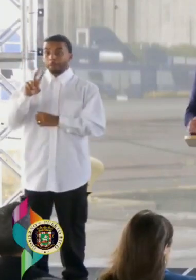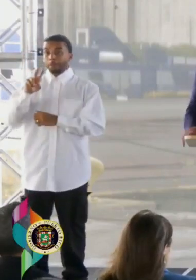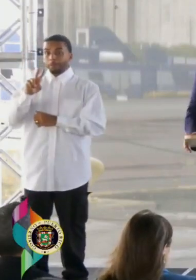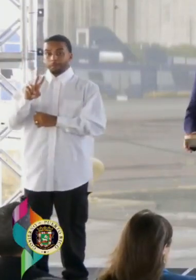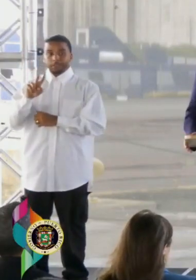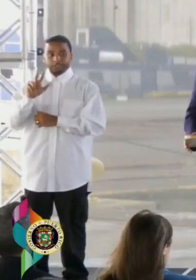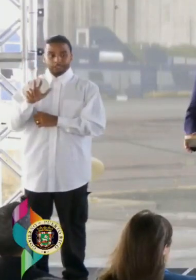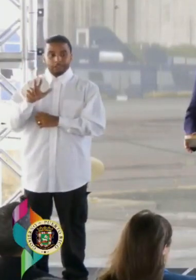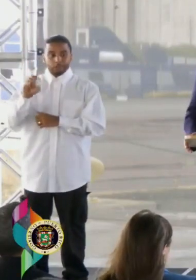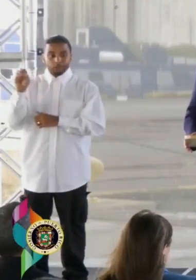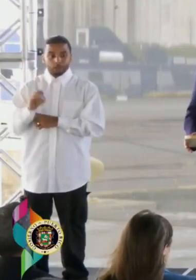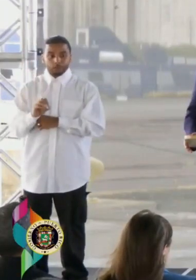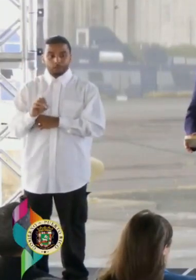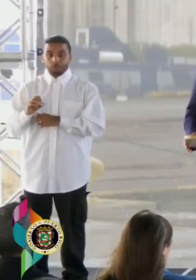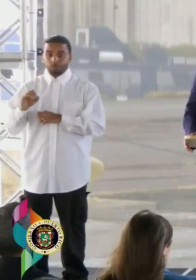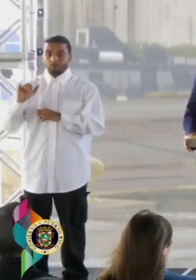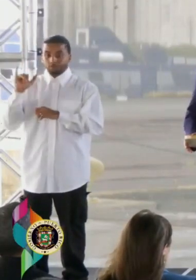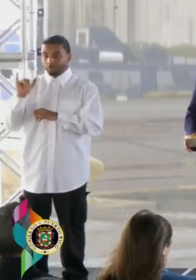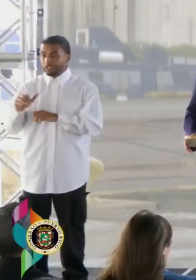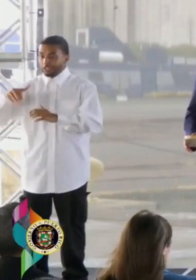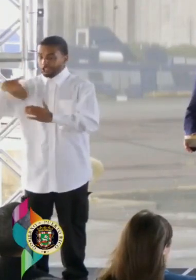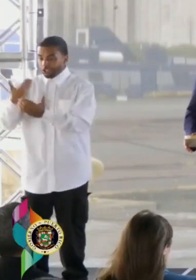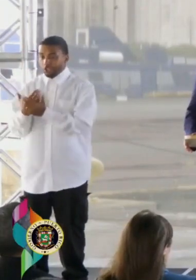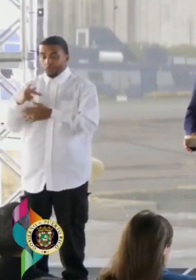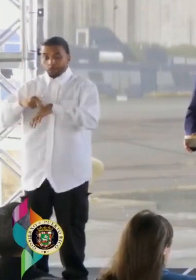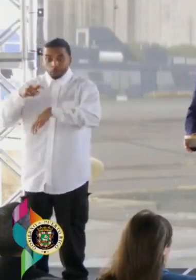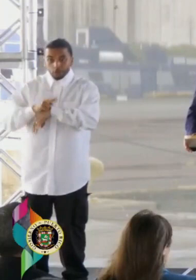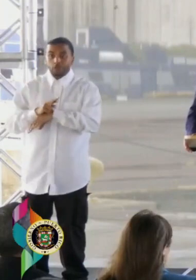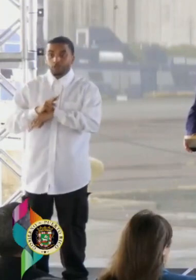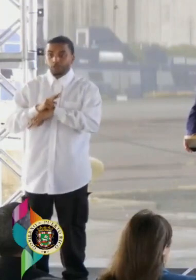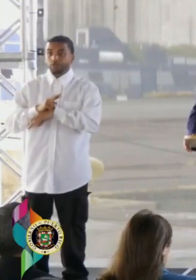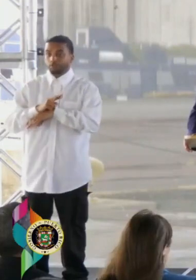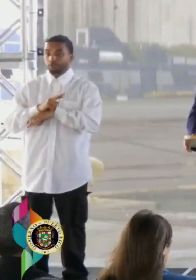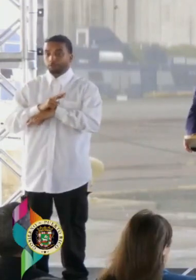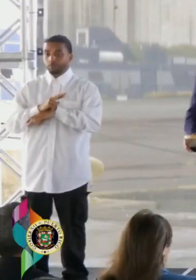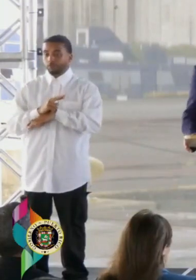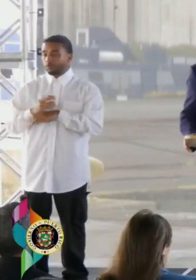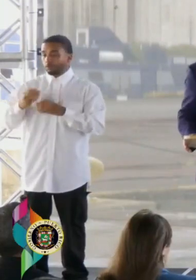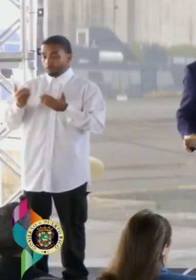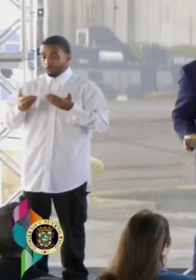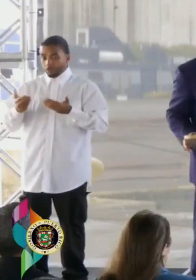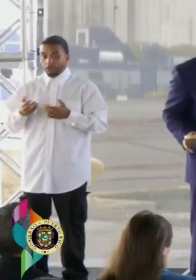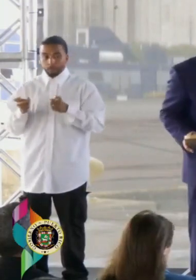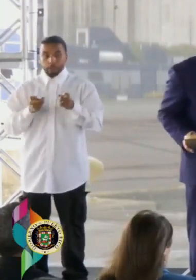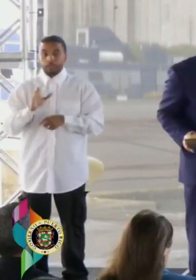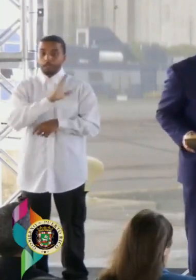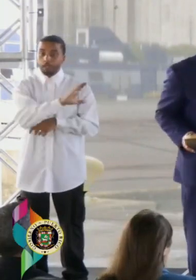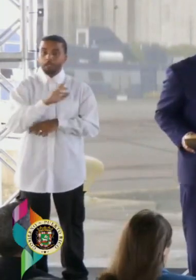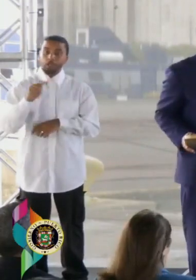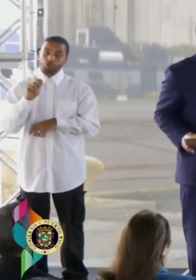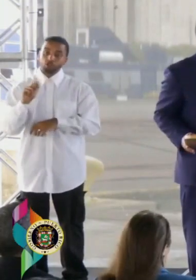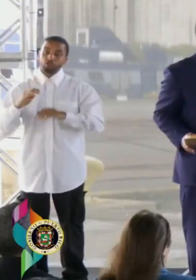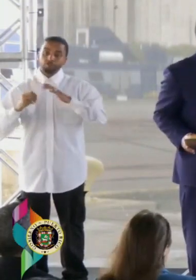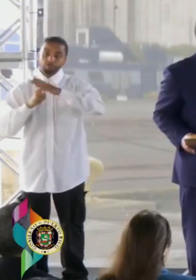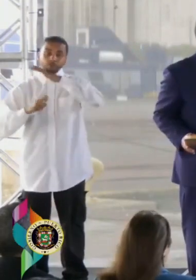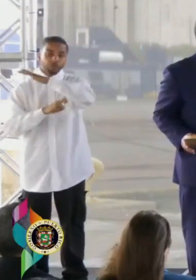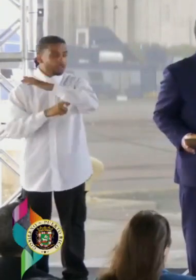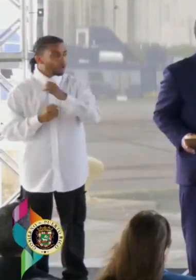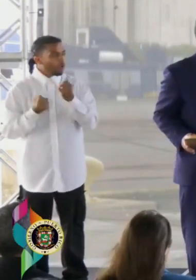maneja trailer Bridge y el puerto de San Juan pues maneja en términos generales Qué porcentaje de toda